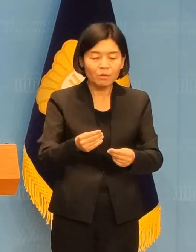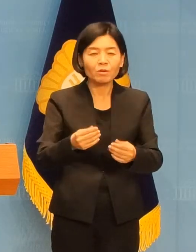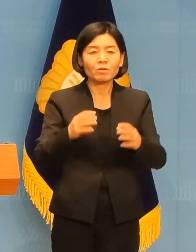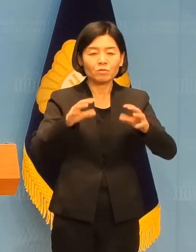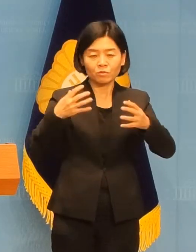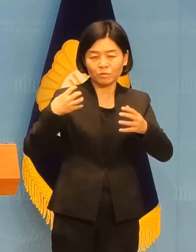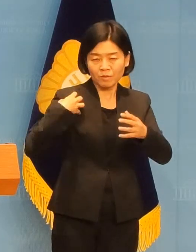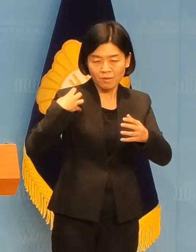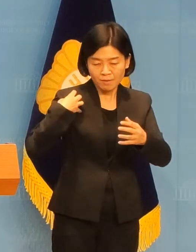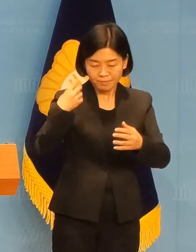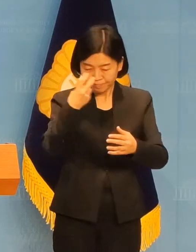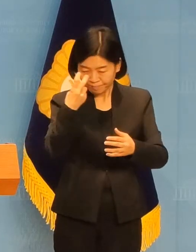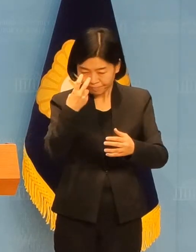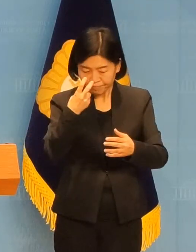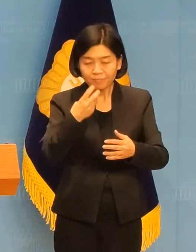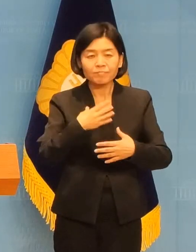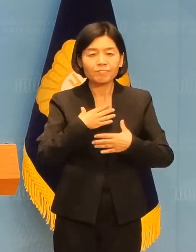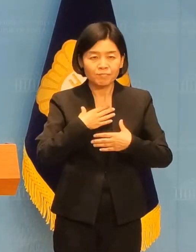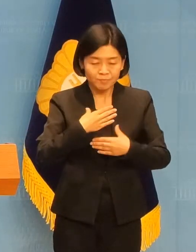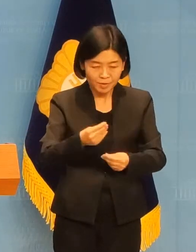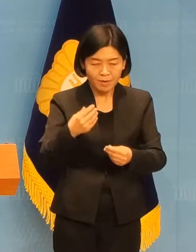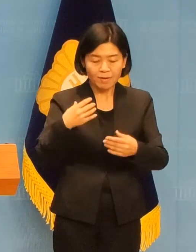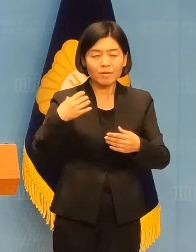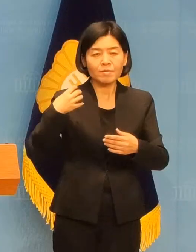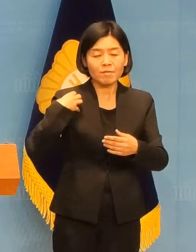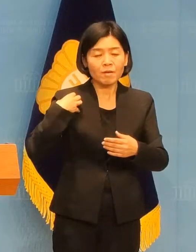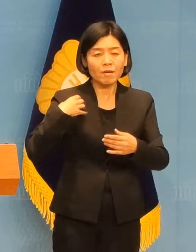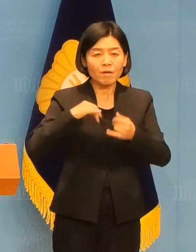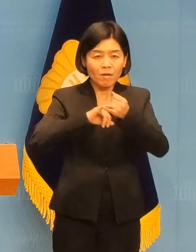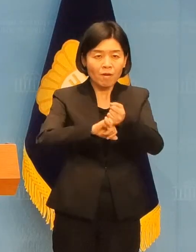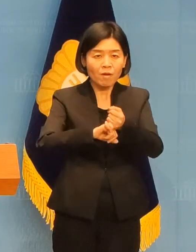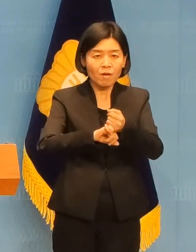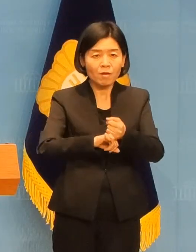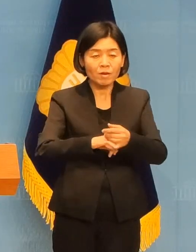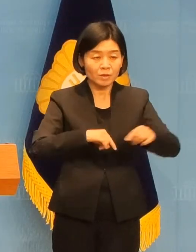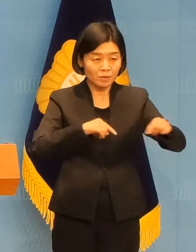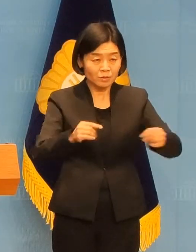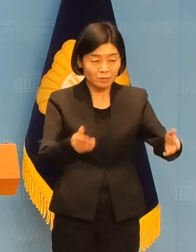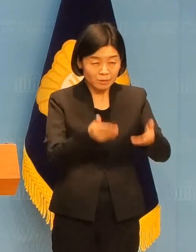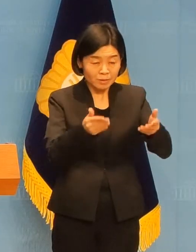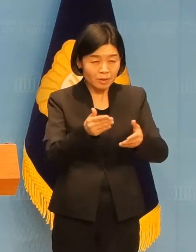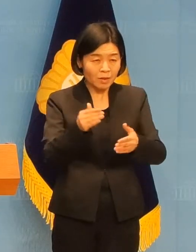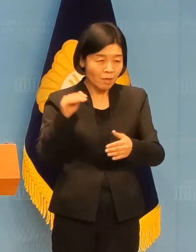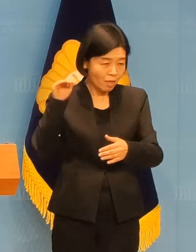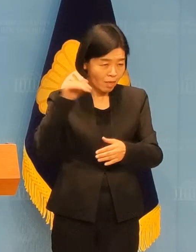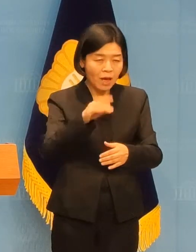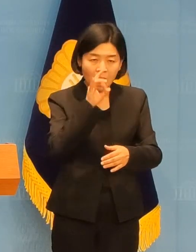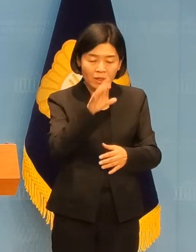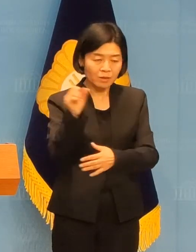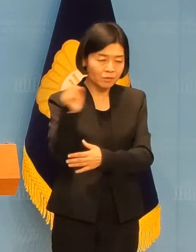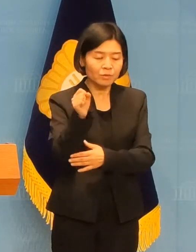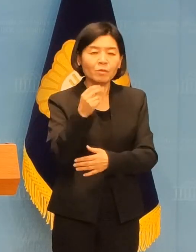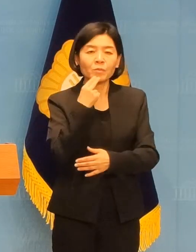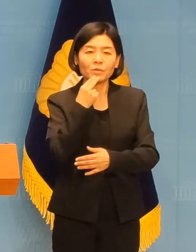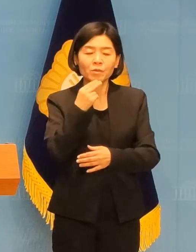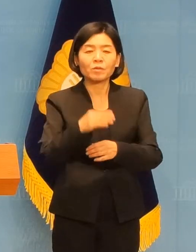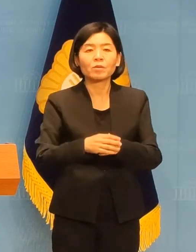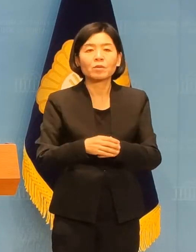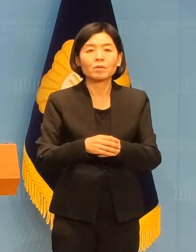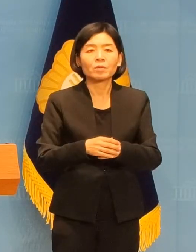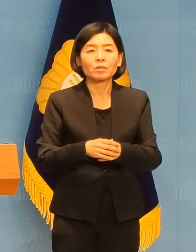집중할 것이며 퇴행적인 정치 선동에 휘둘리지 않을 것입니다. 하지만